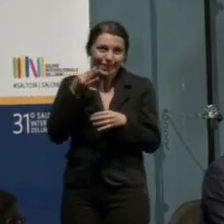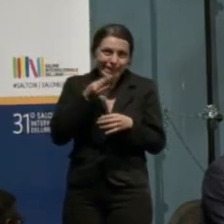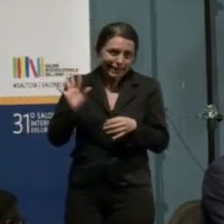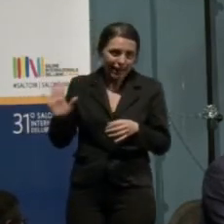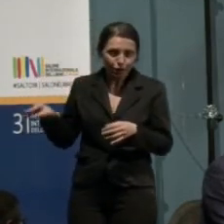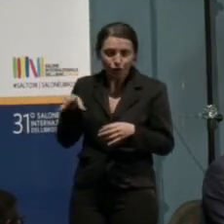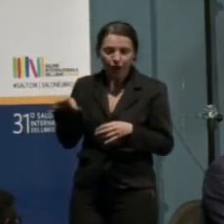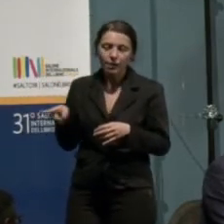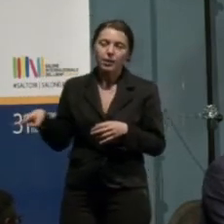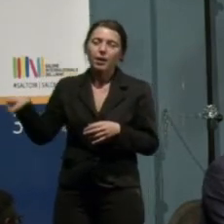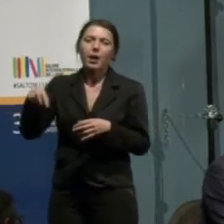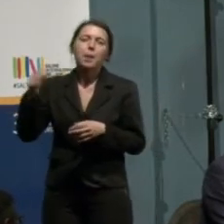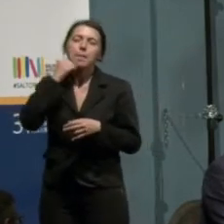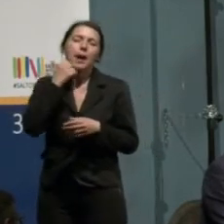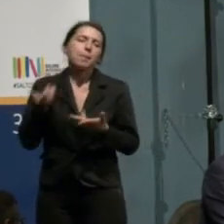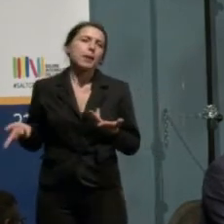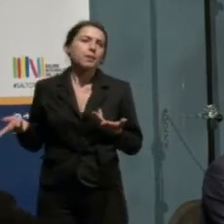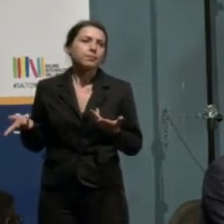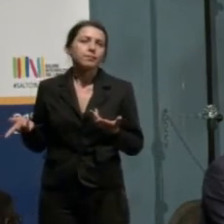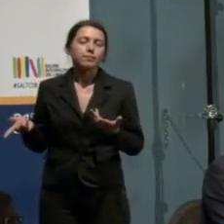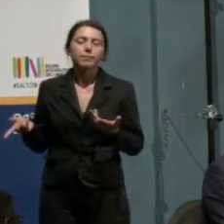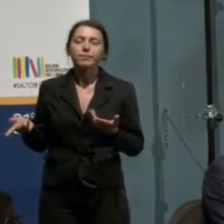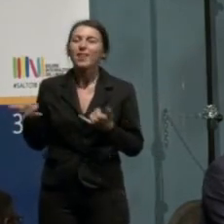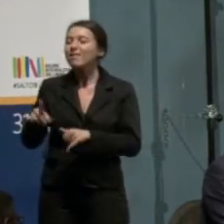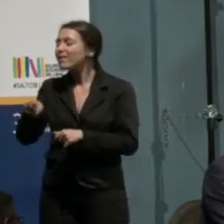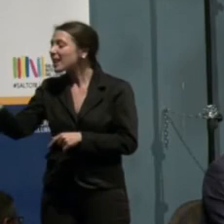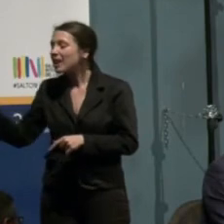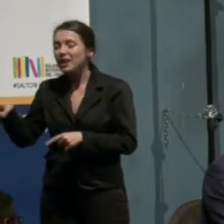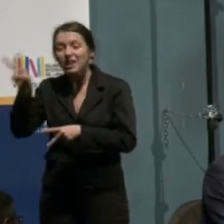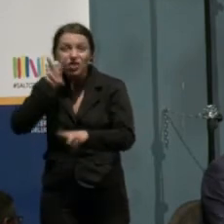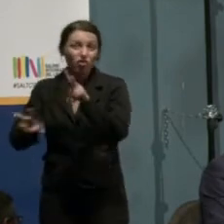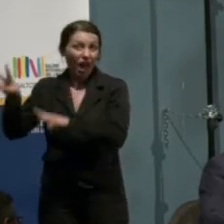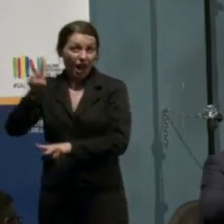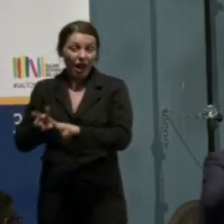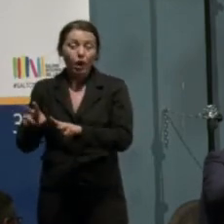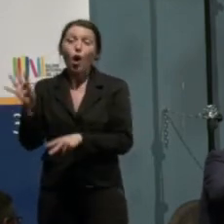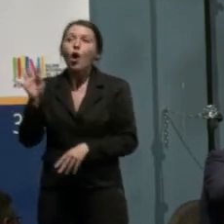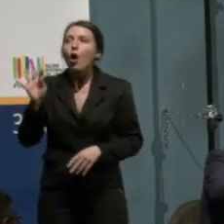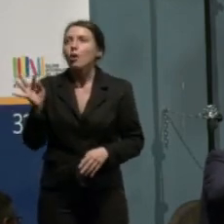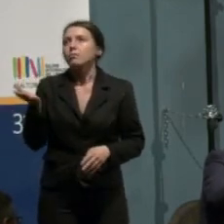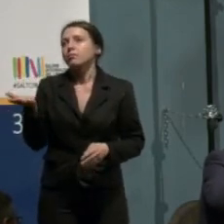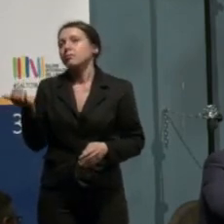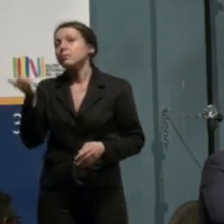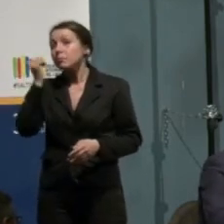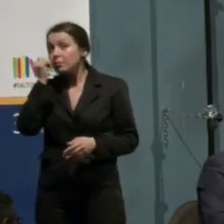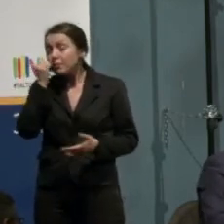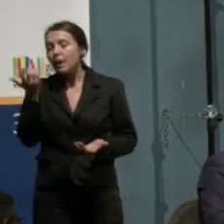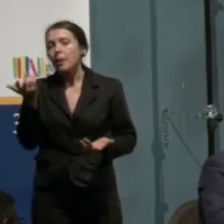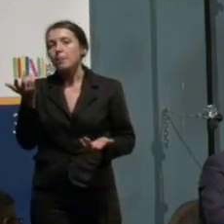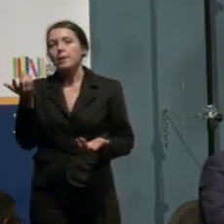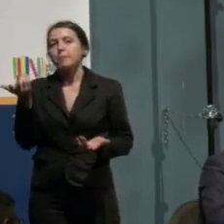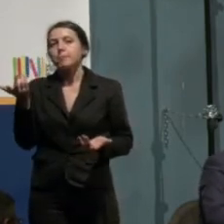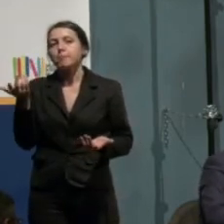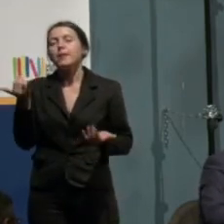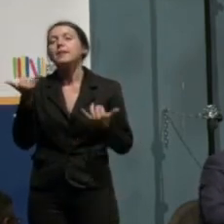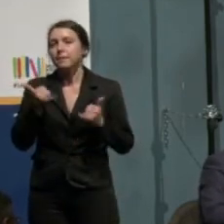mamme che cercano i loro figli o le mamme che hanno avuto i figli